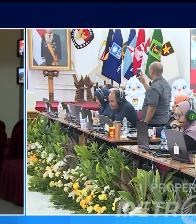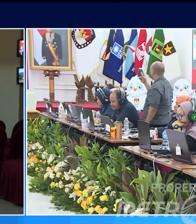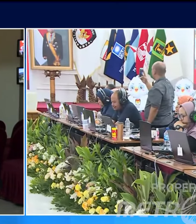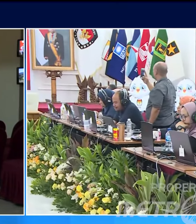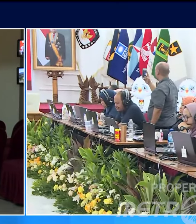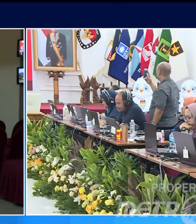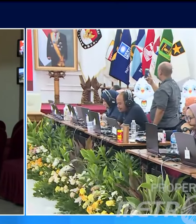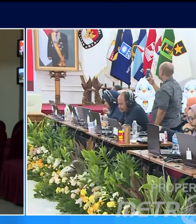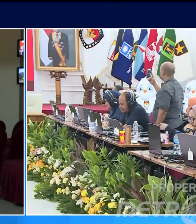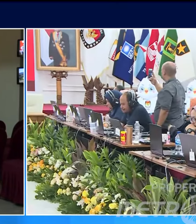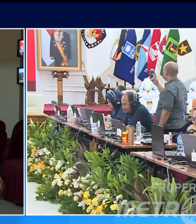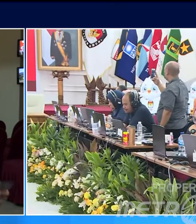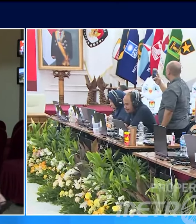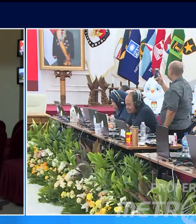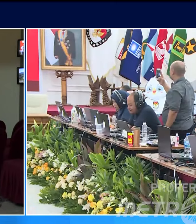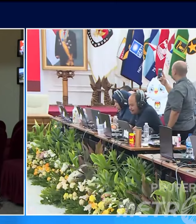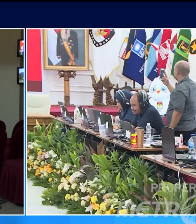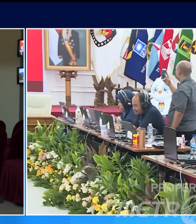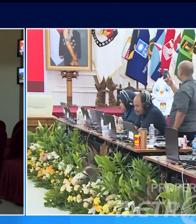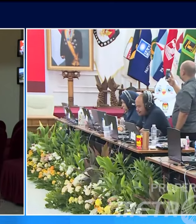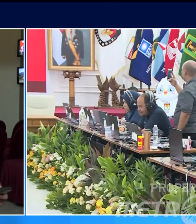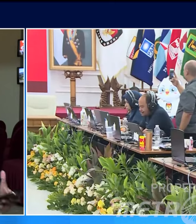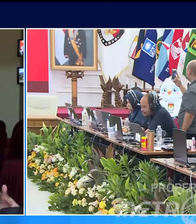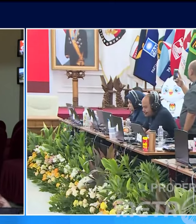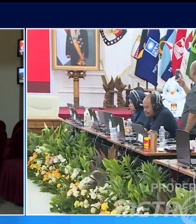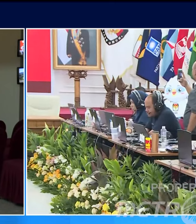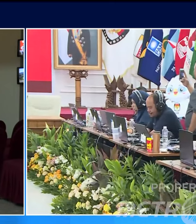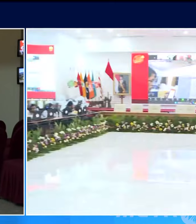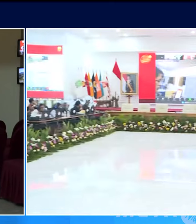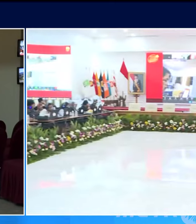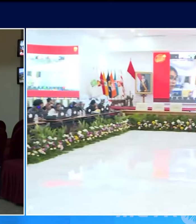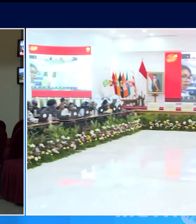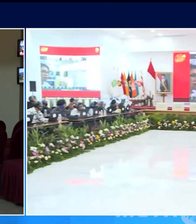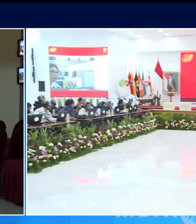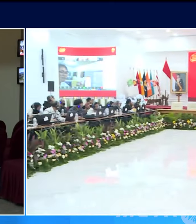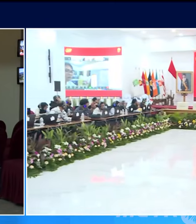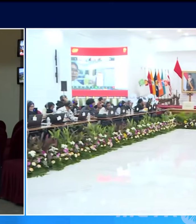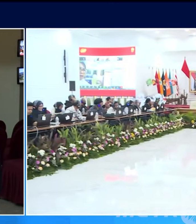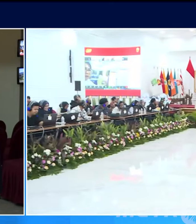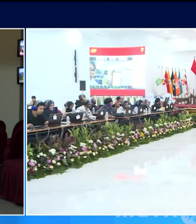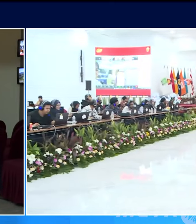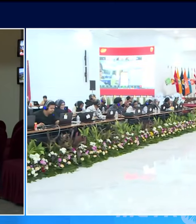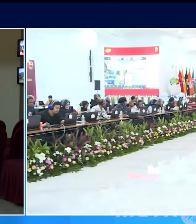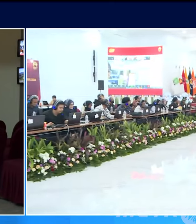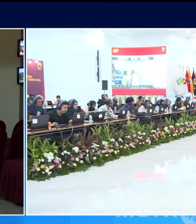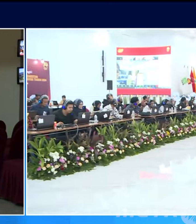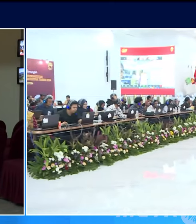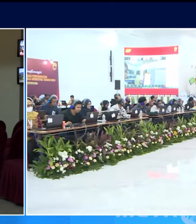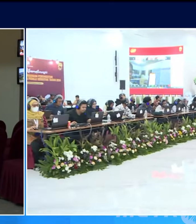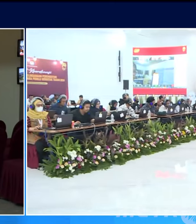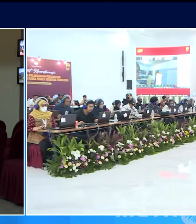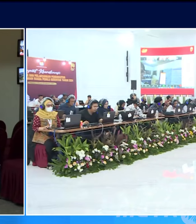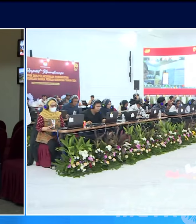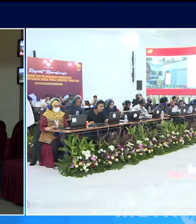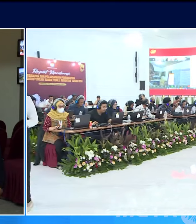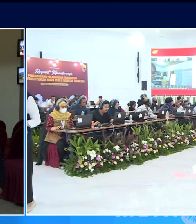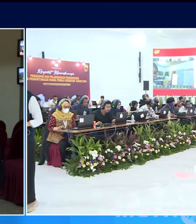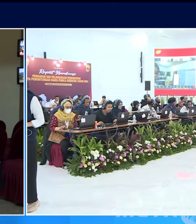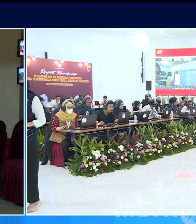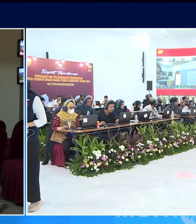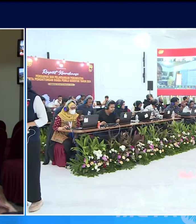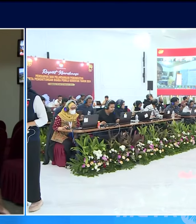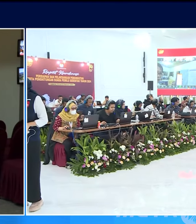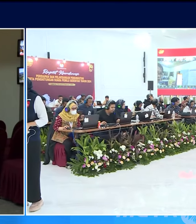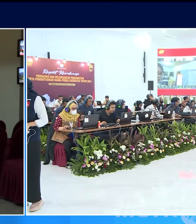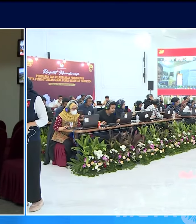sendiri sudah yang rapat pleno ini sendiri yang dilakukan oleh PPLN ini sudah dilakukan hingga 22 Februari lalu. Dan untuk